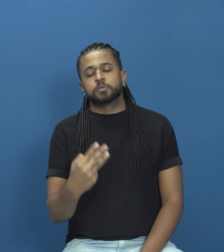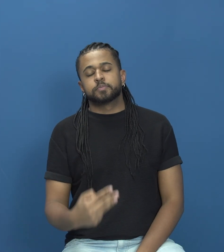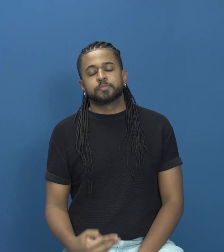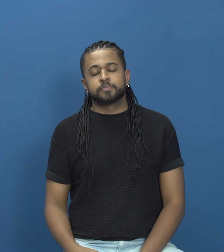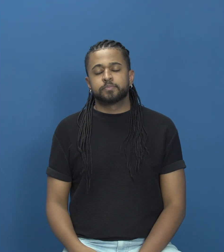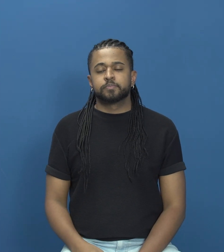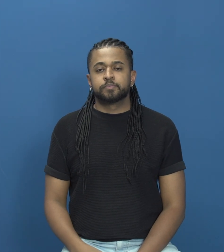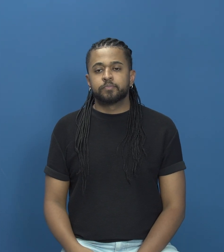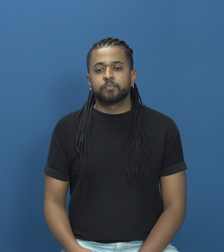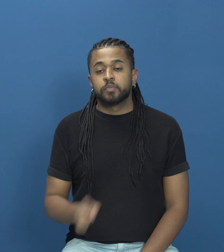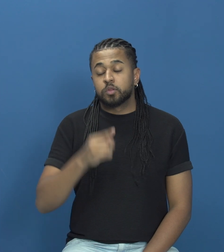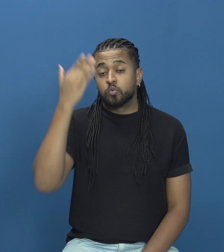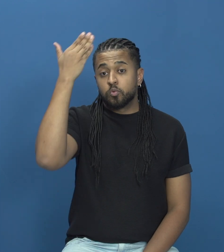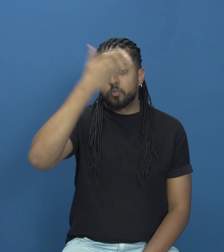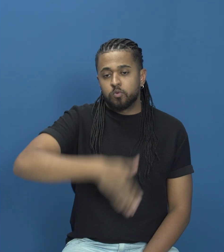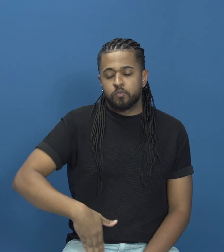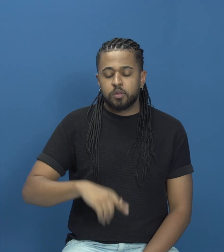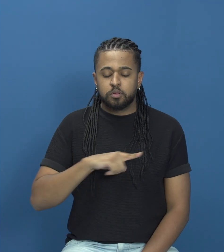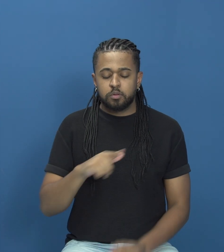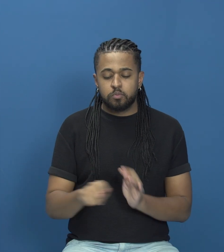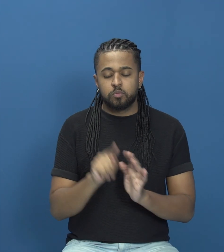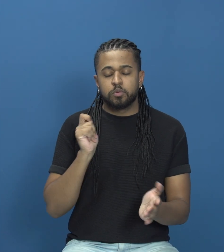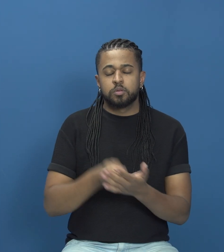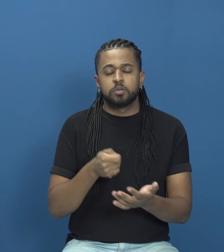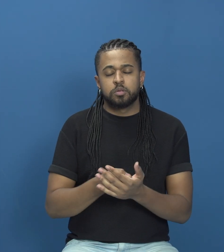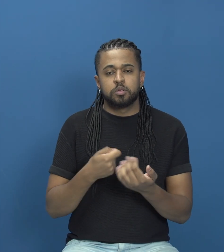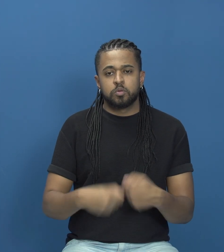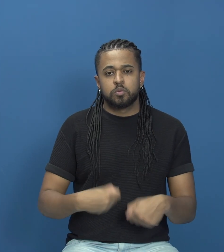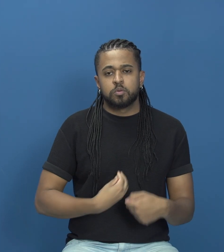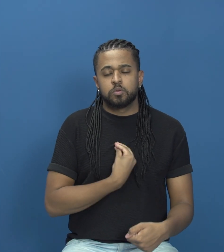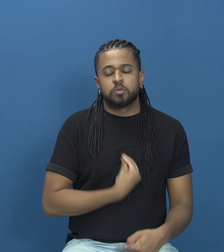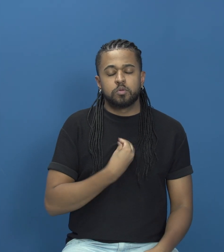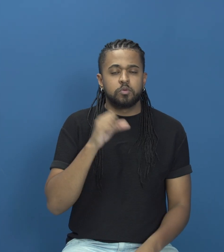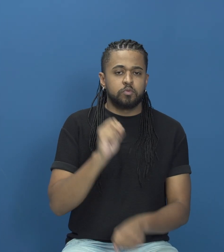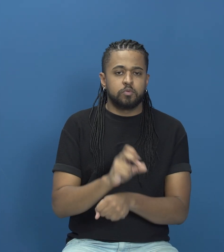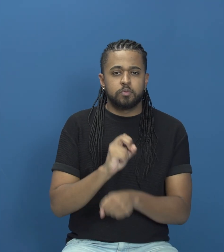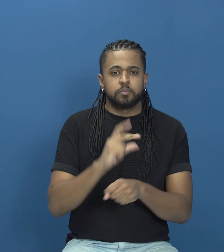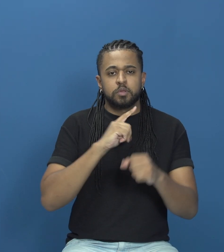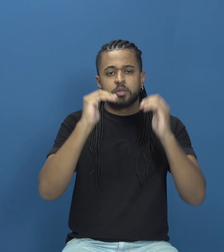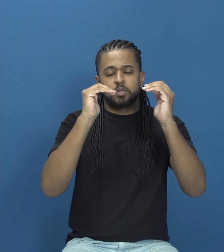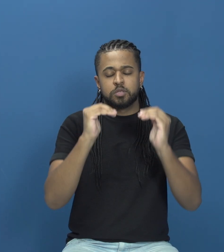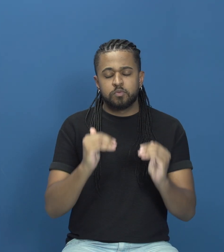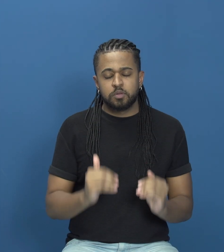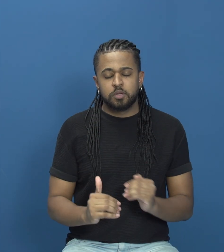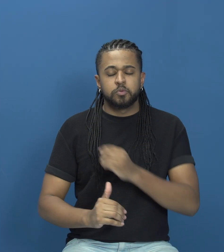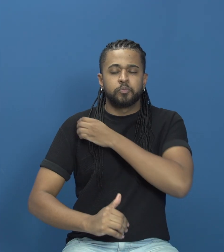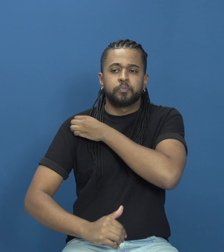14.2.3. Não comprovar a condição exigida para a ocupação da vaga em que foi classificada.